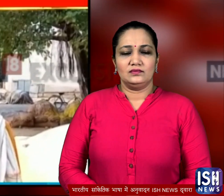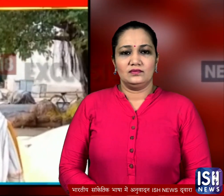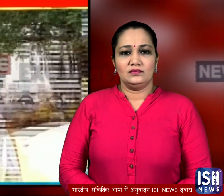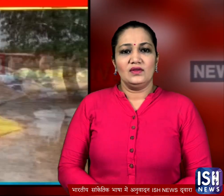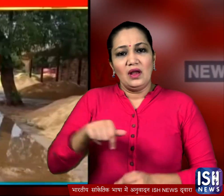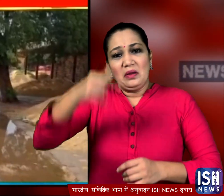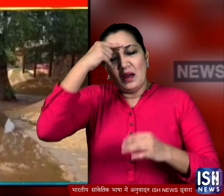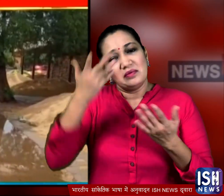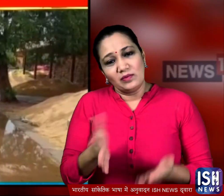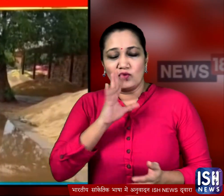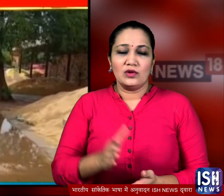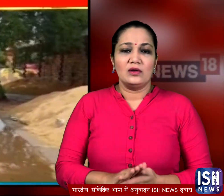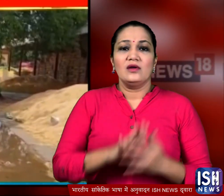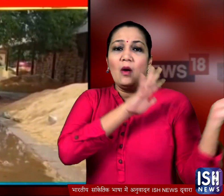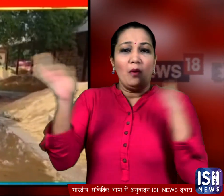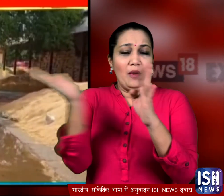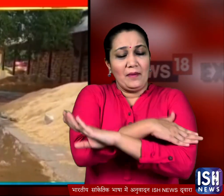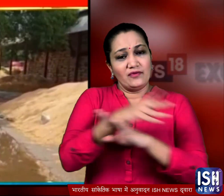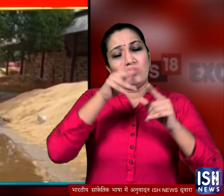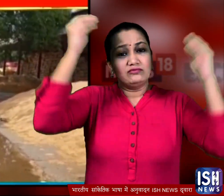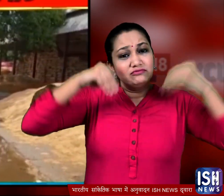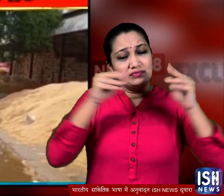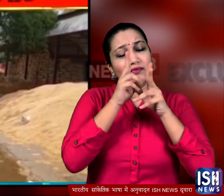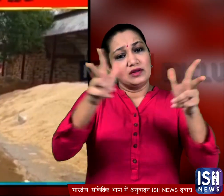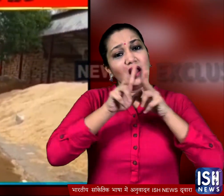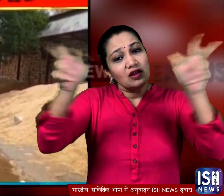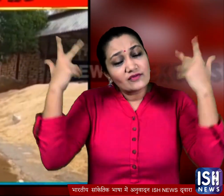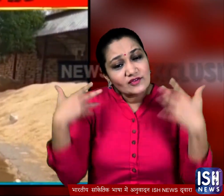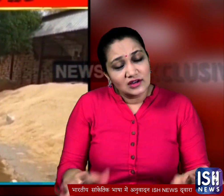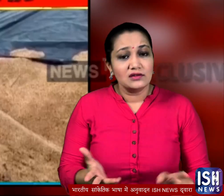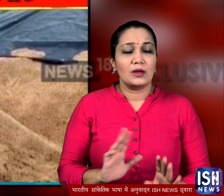बड़ी समस्या है। बताया गया कि मौसम विभाग ने बारिश की चेतावनी